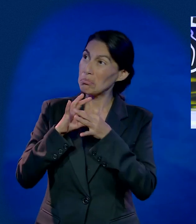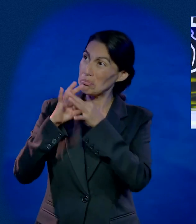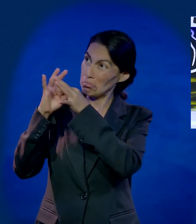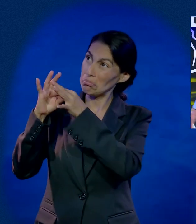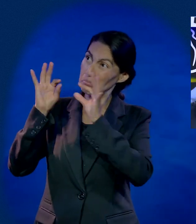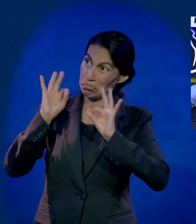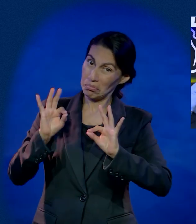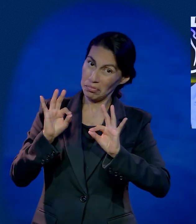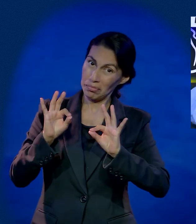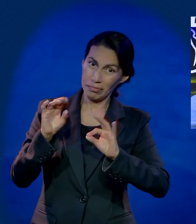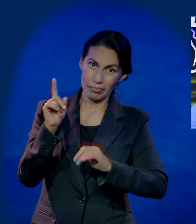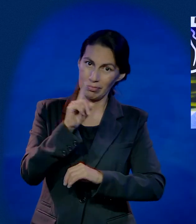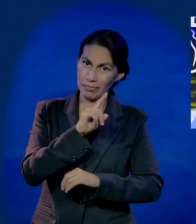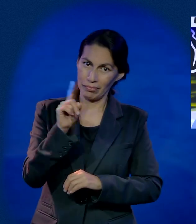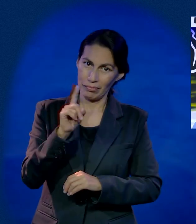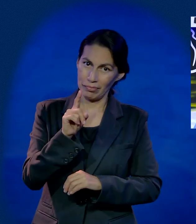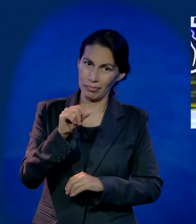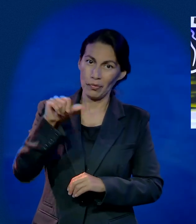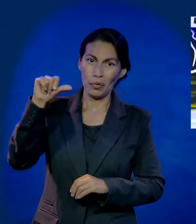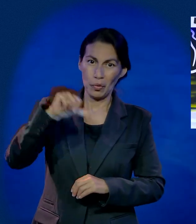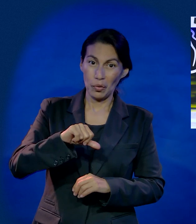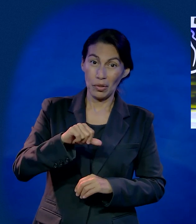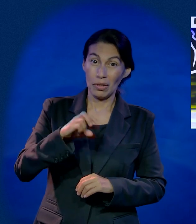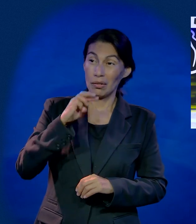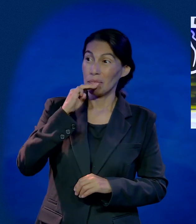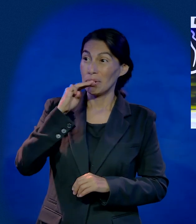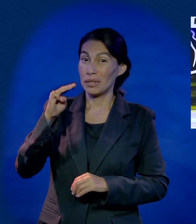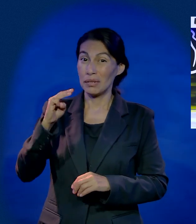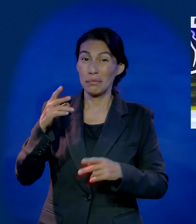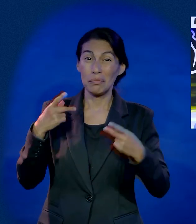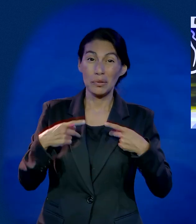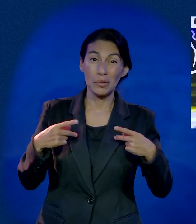hoy el mensaje no es para aquellos que están bien con el Señor.